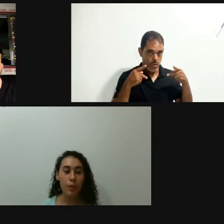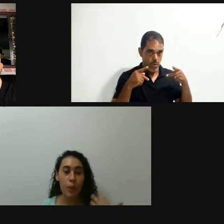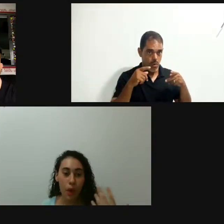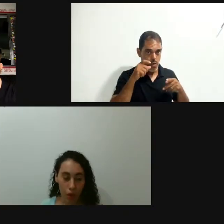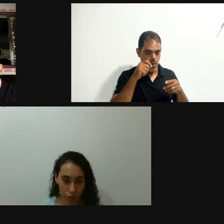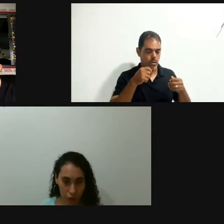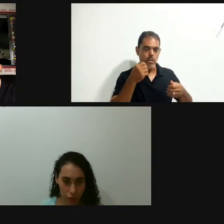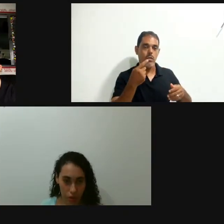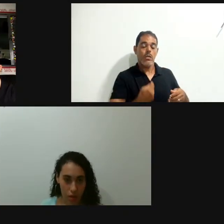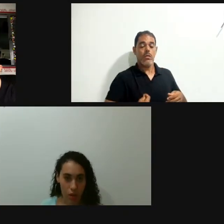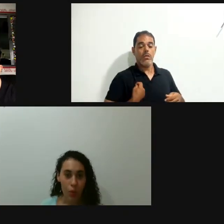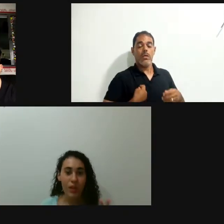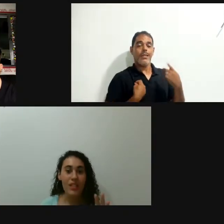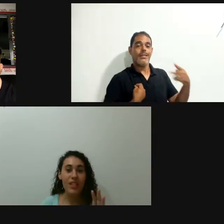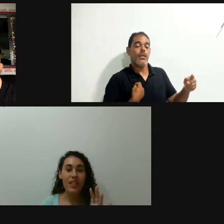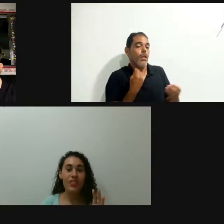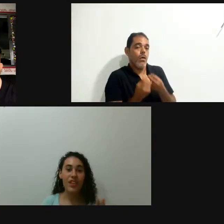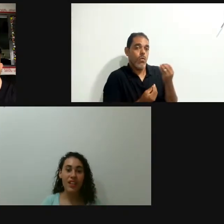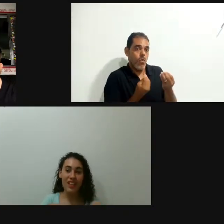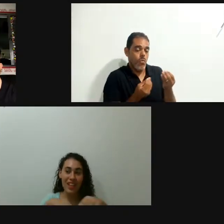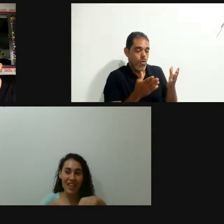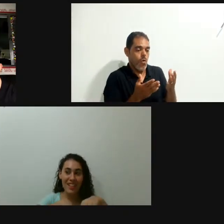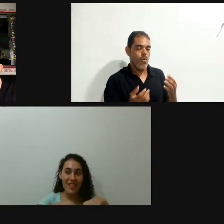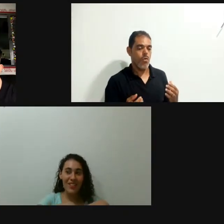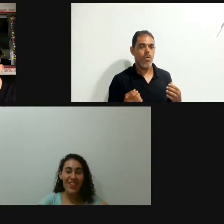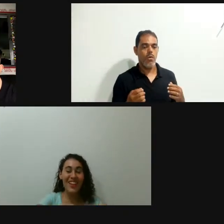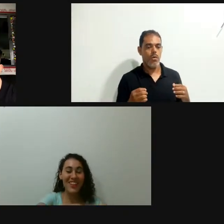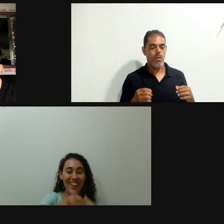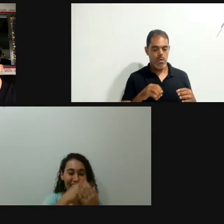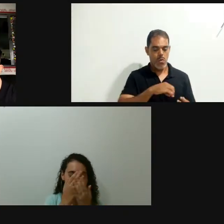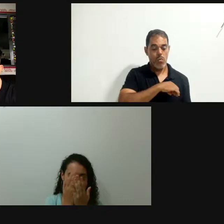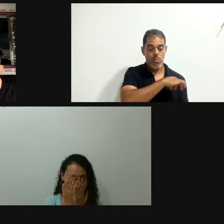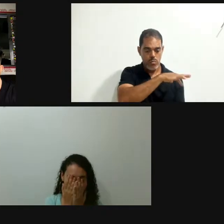são antropomórficos, o que significa que eles